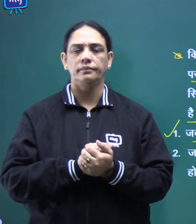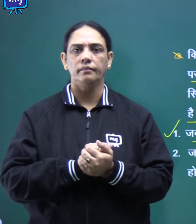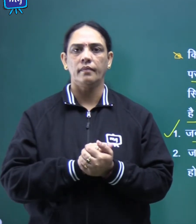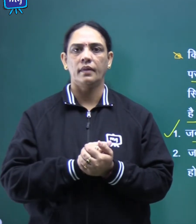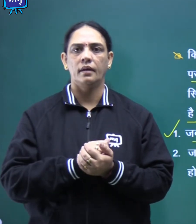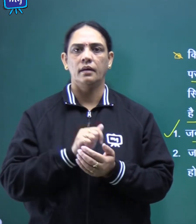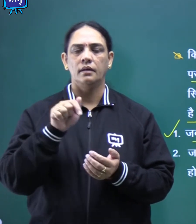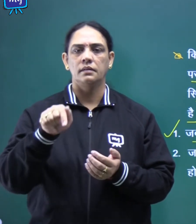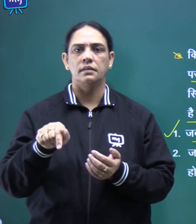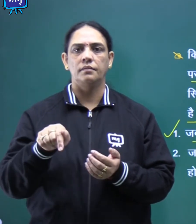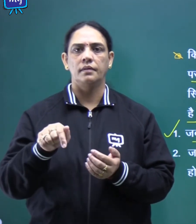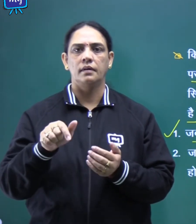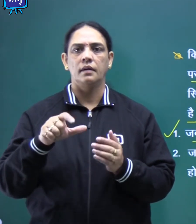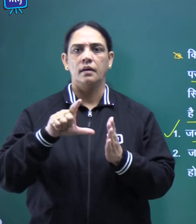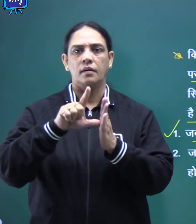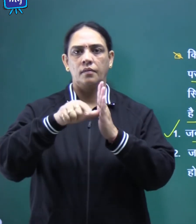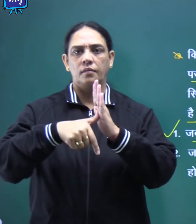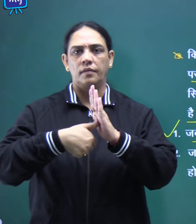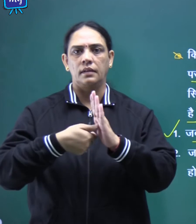जब वृत्त का